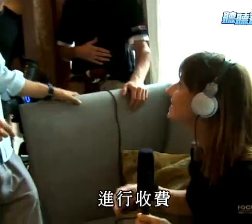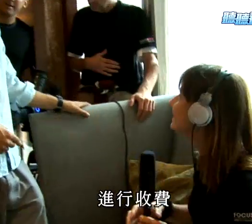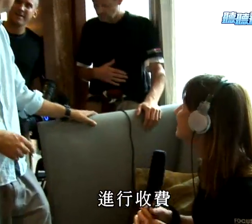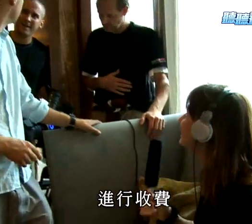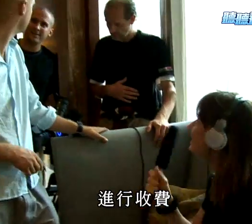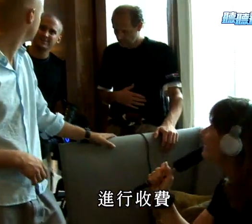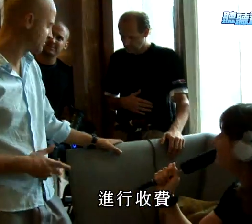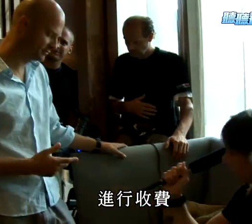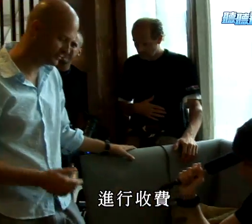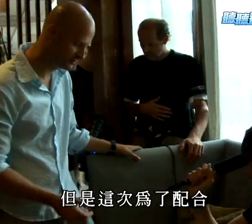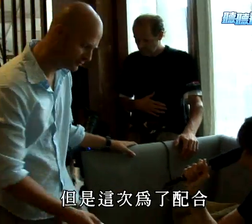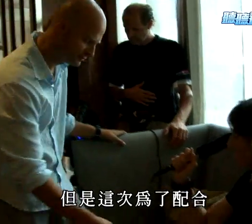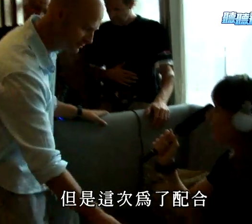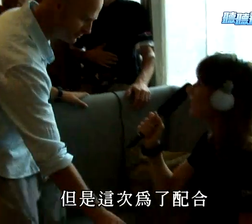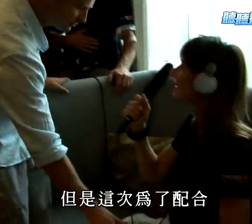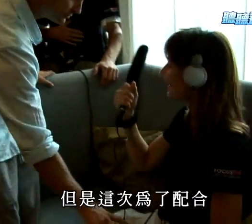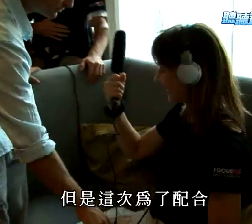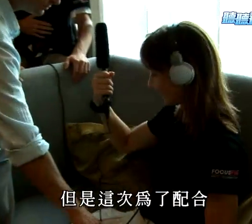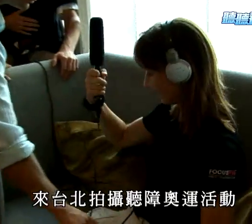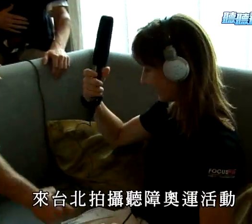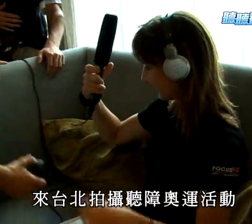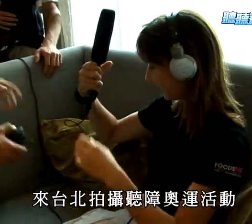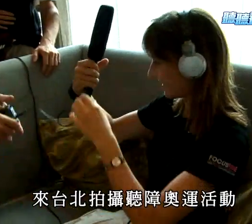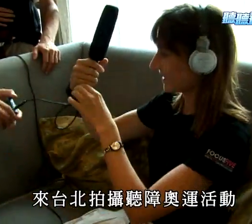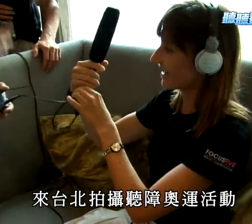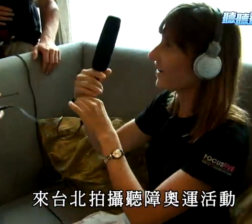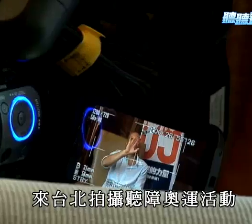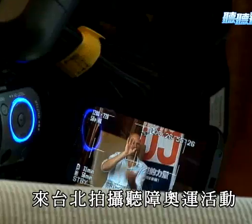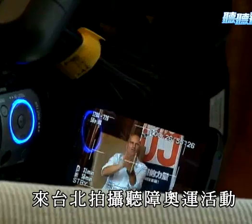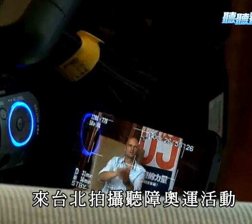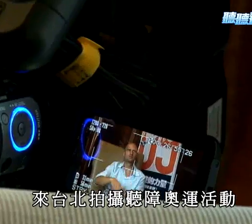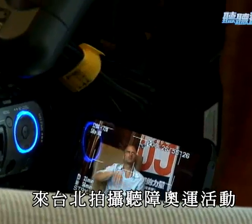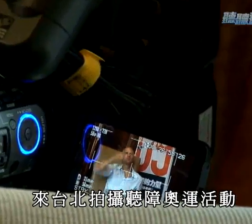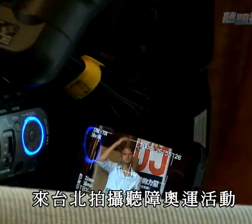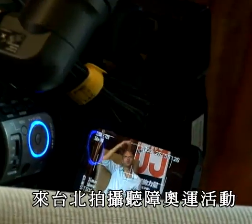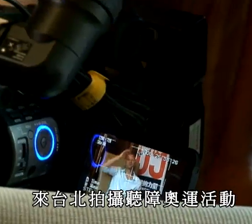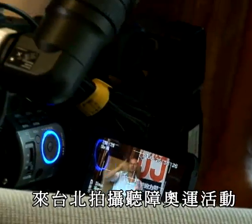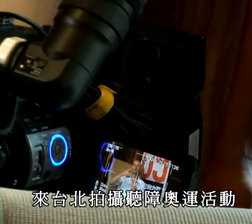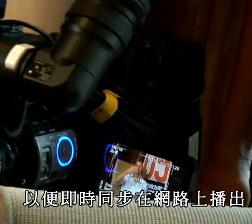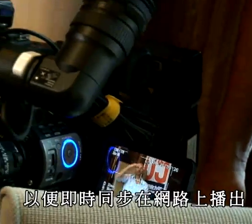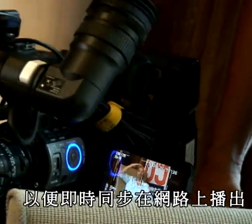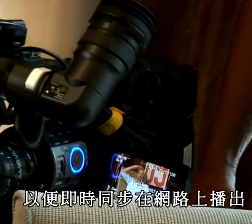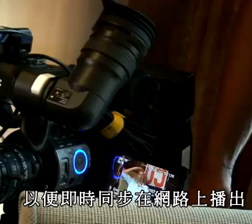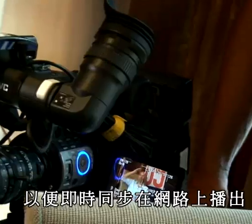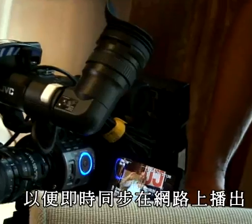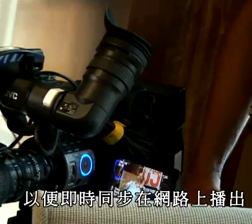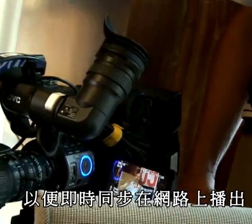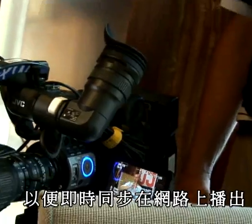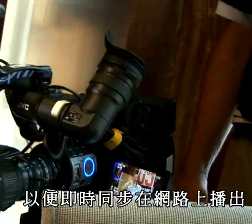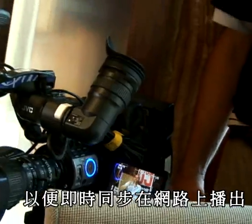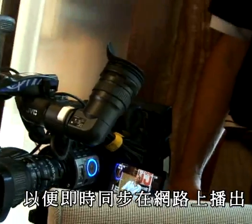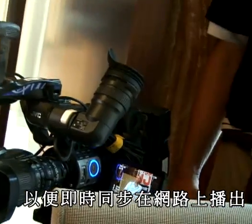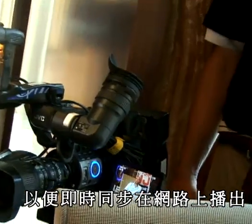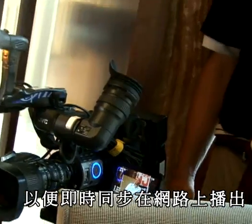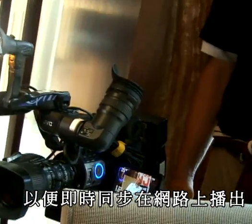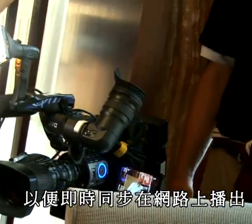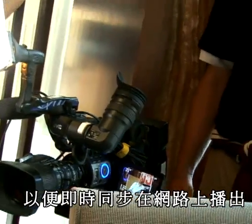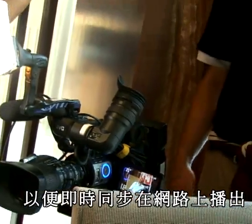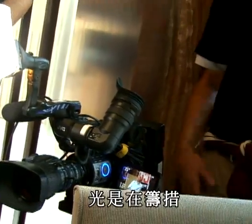费，但是这次为了配合来台北拍摄听障奥运活动，以便及时同步在网络上播出，光是